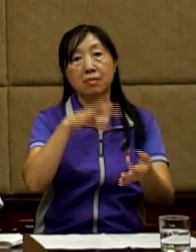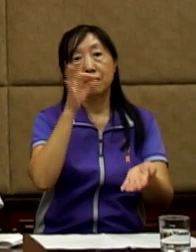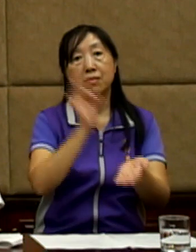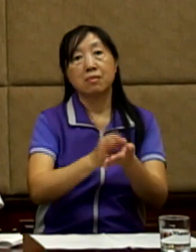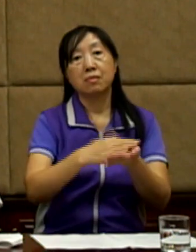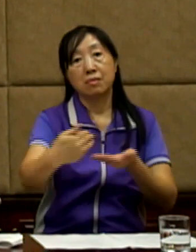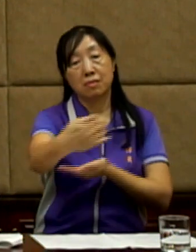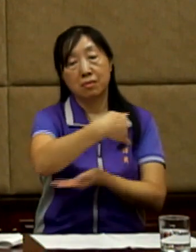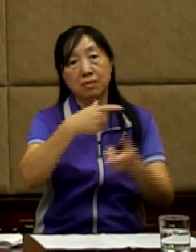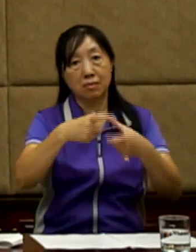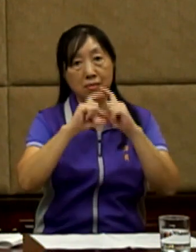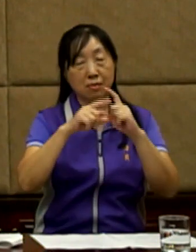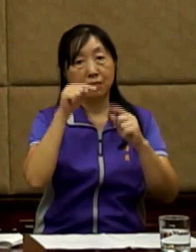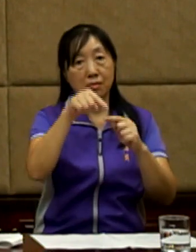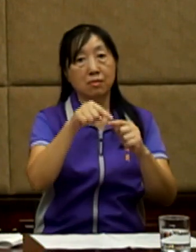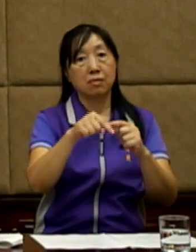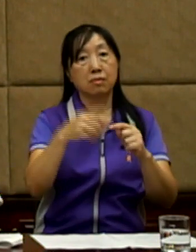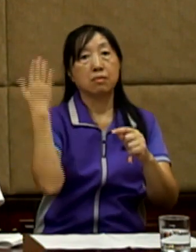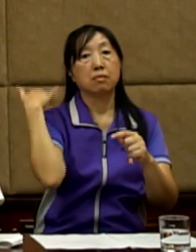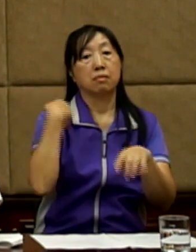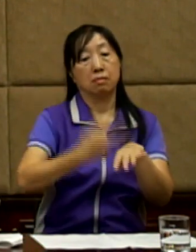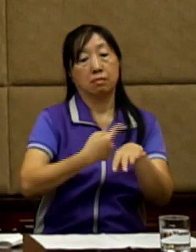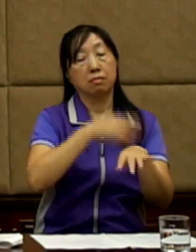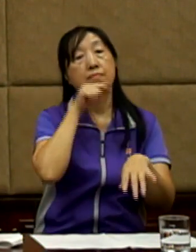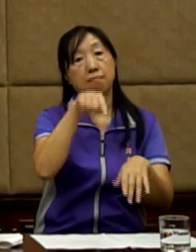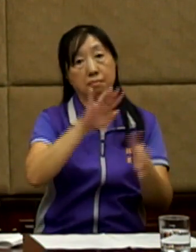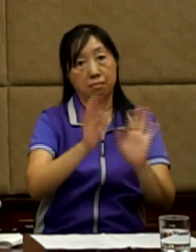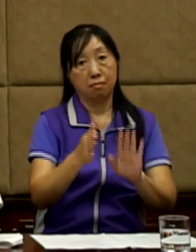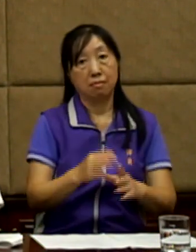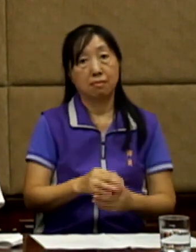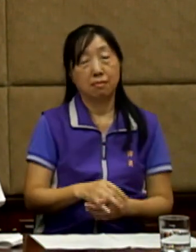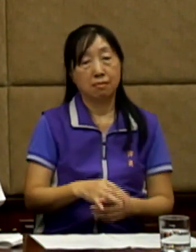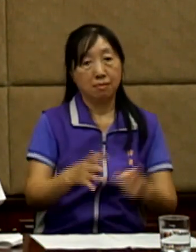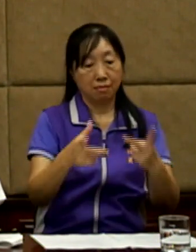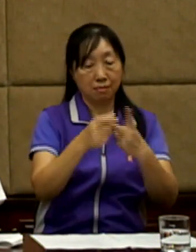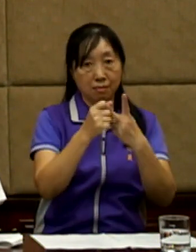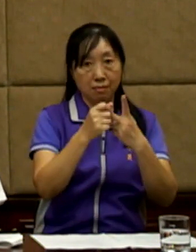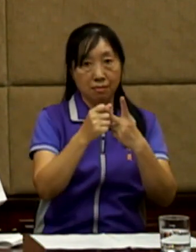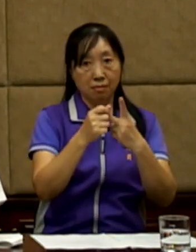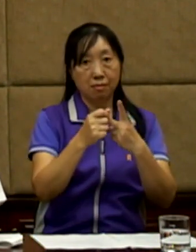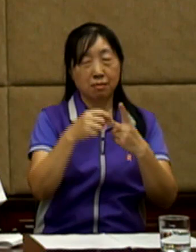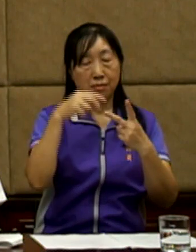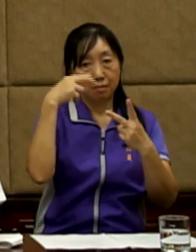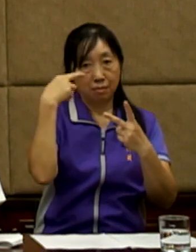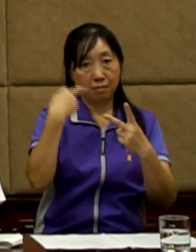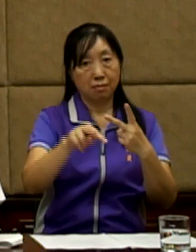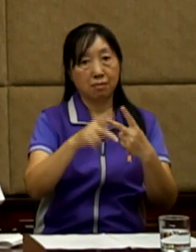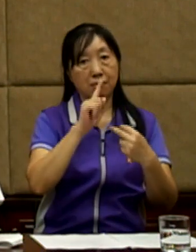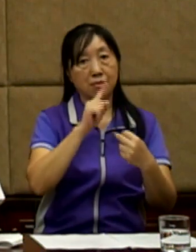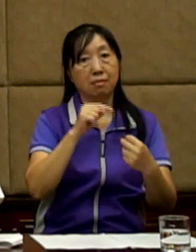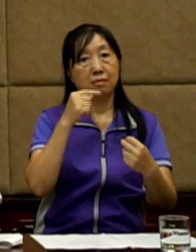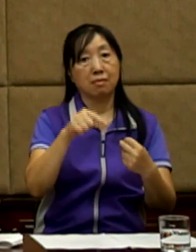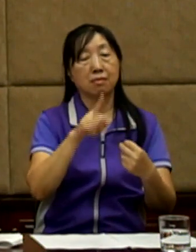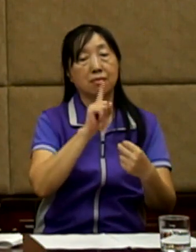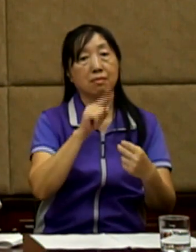哦，这个是一贯的立场。那第二个，我们是讲的偏普力求均衡，